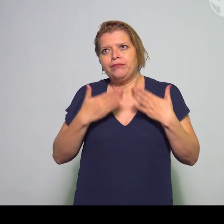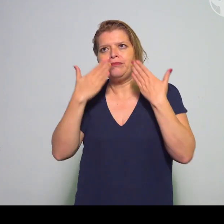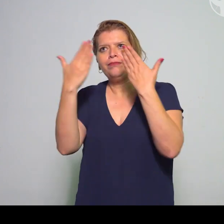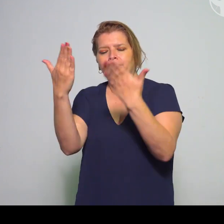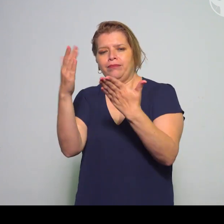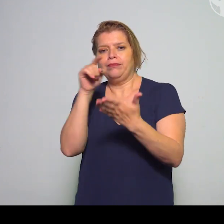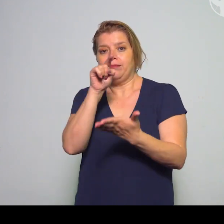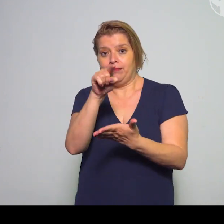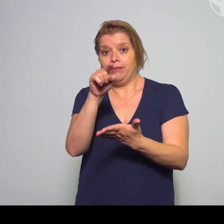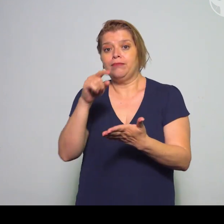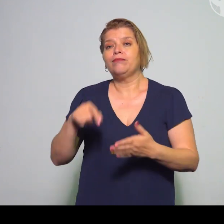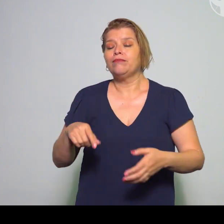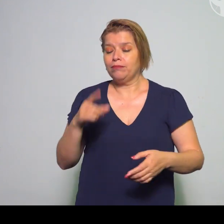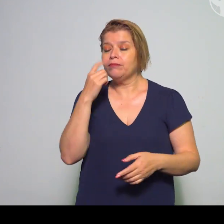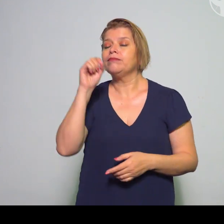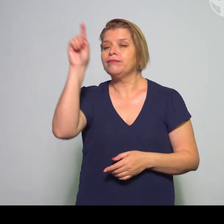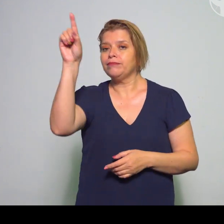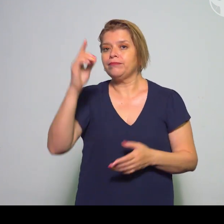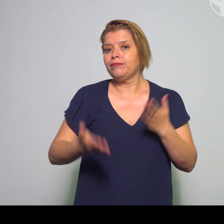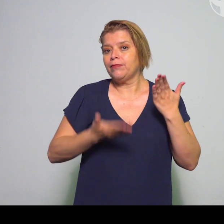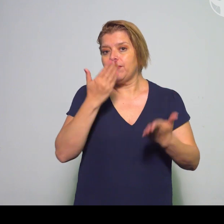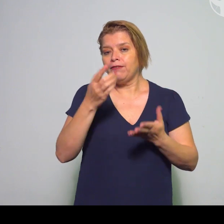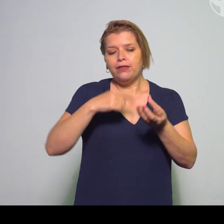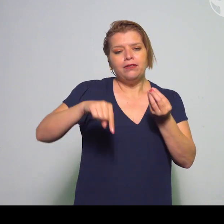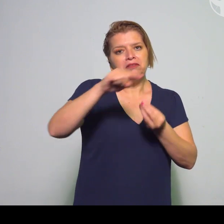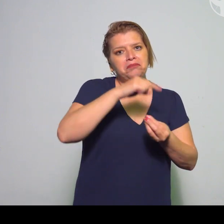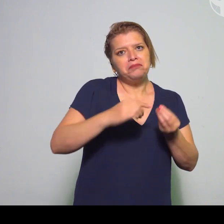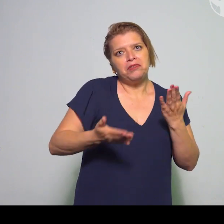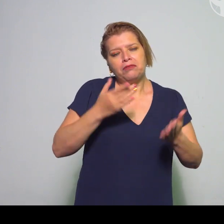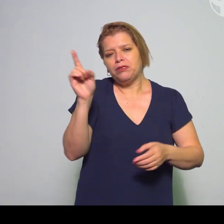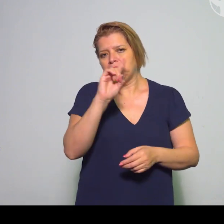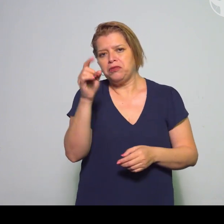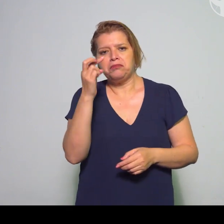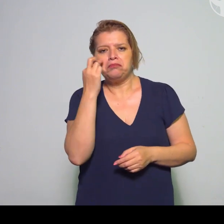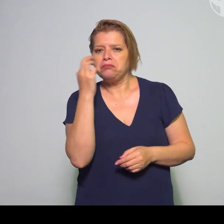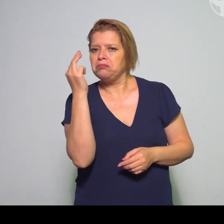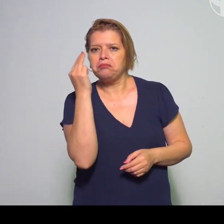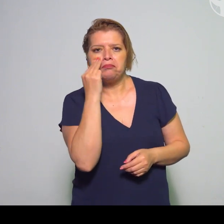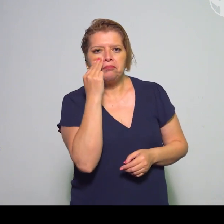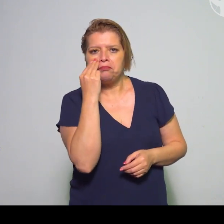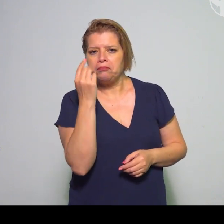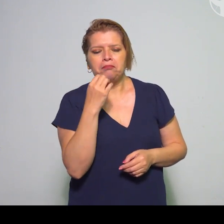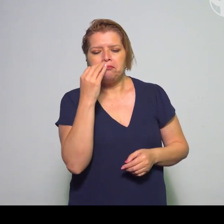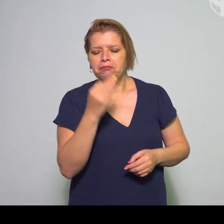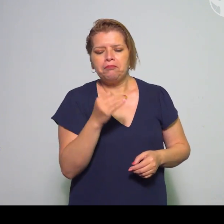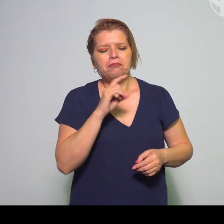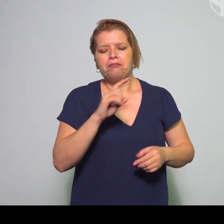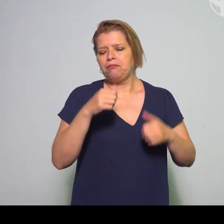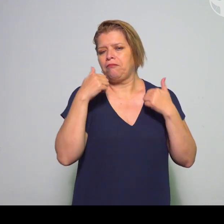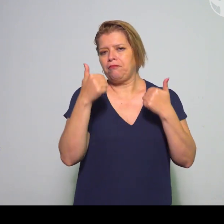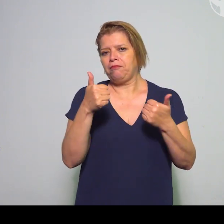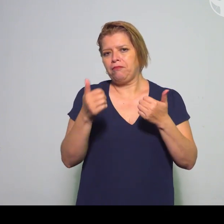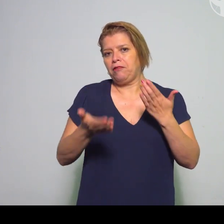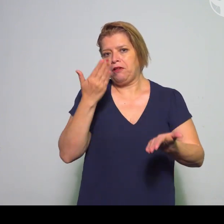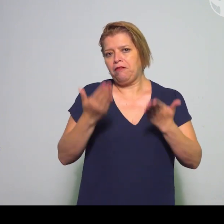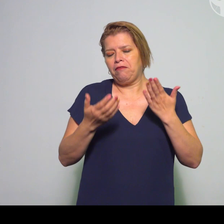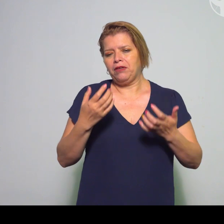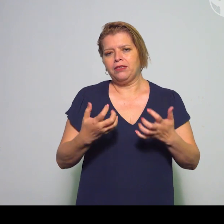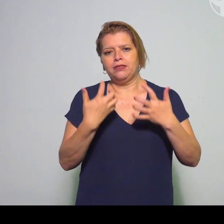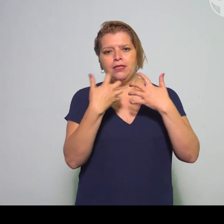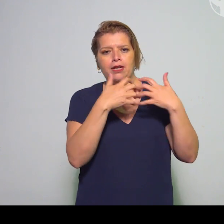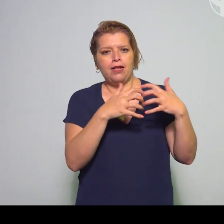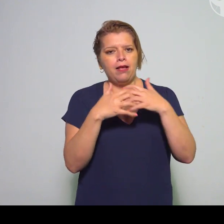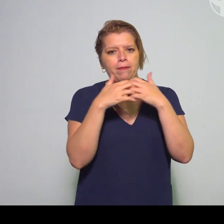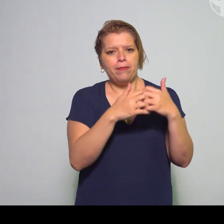le entregaste al Señor hoy. Quizá en tu área de familia, quizá no estás siendo el papá que debiste haber sido. Quizá en tu